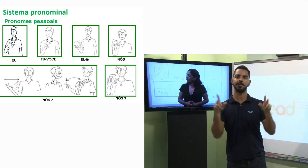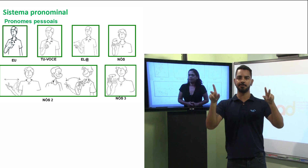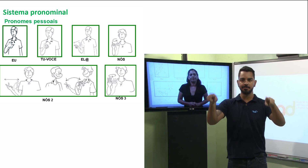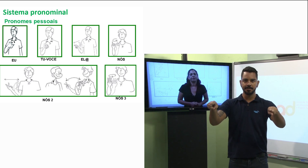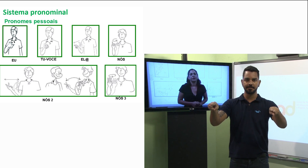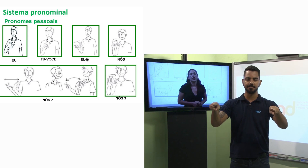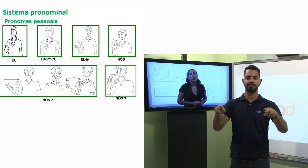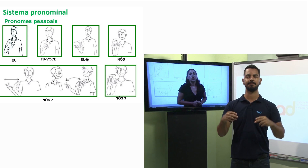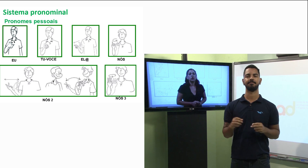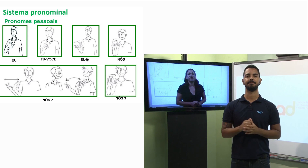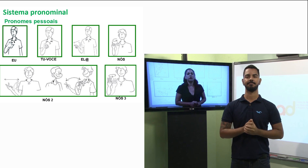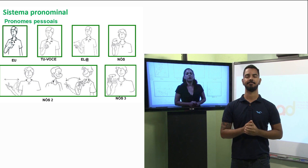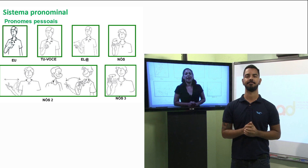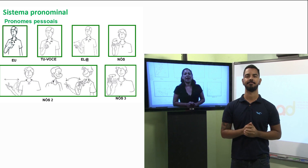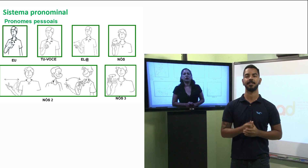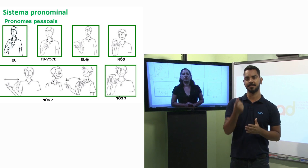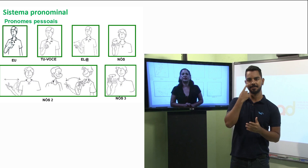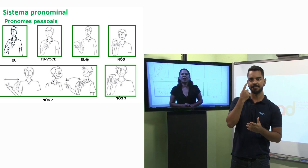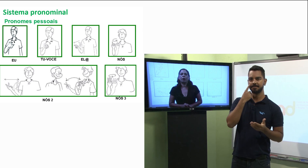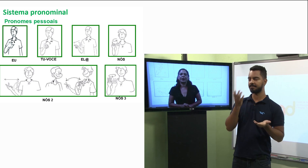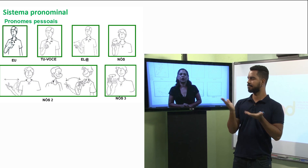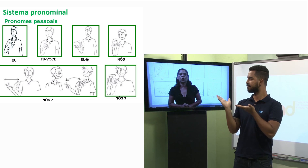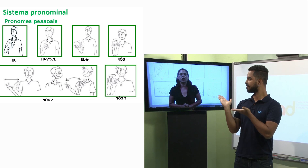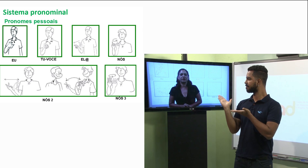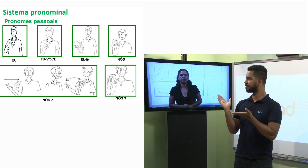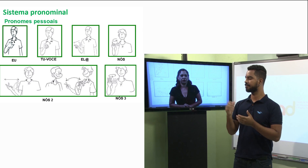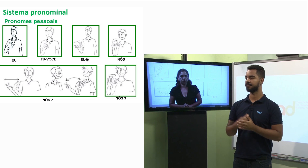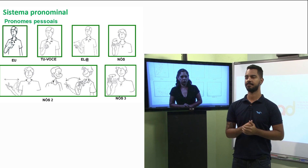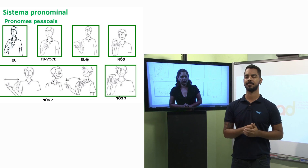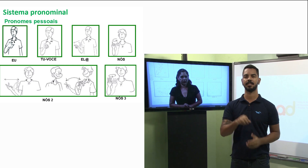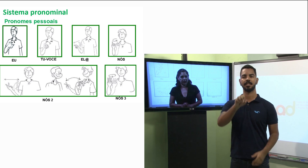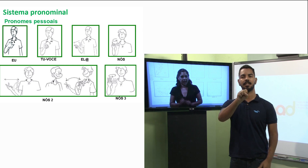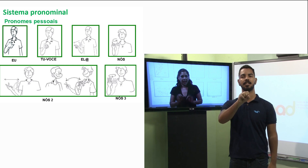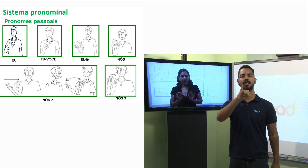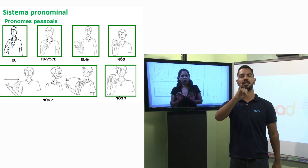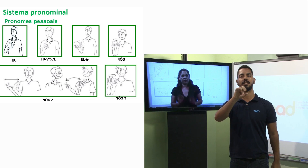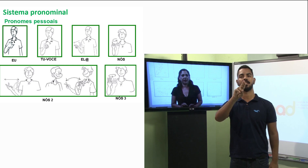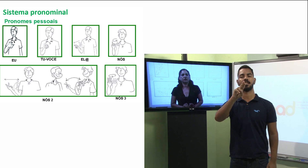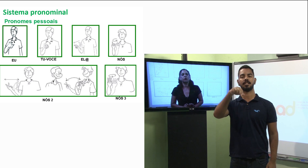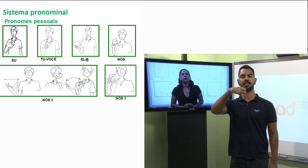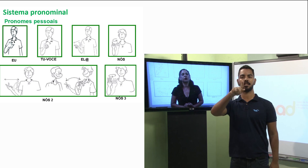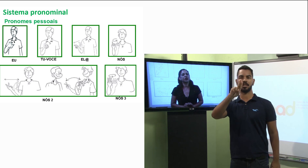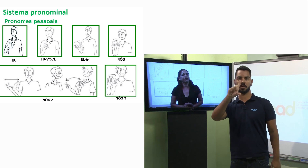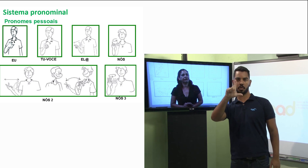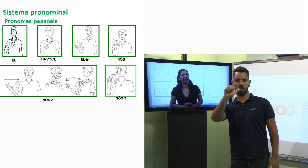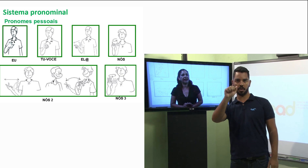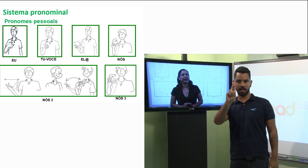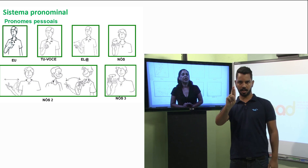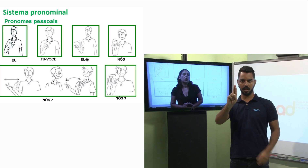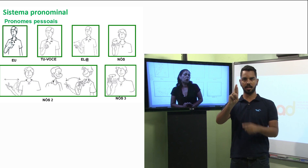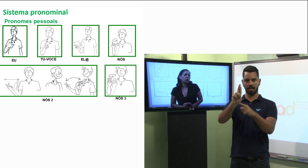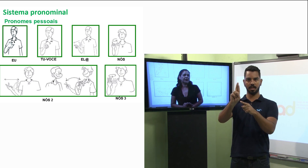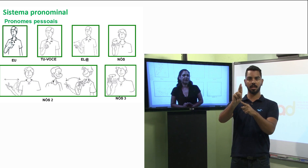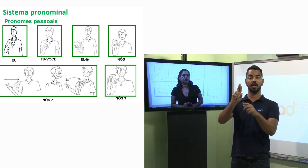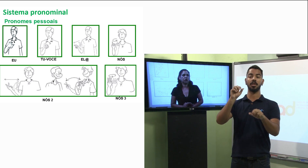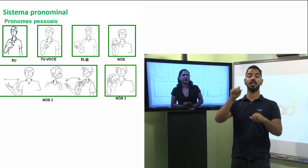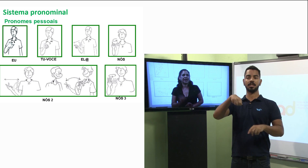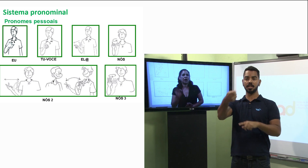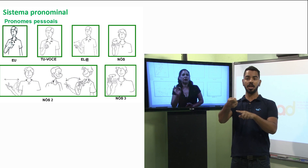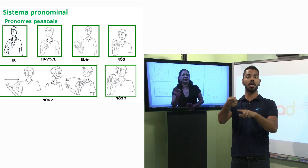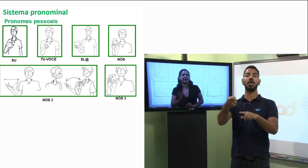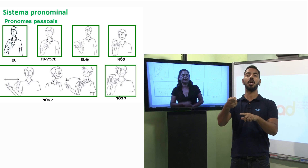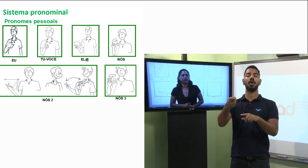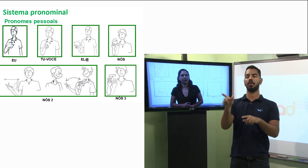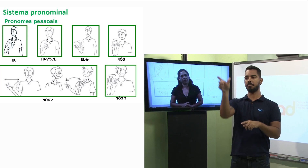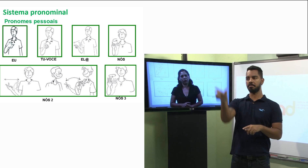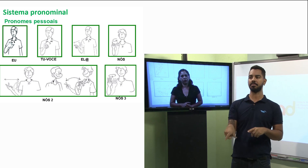Ok, então. No singular, o sinal para todas as pessoas é o mesmo, o que difere uma das outras